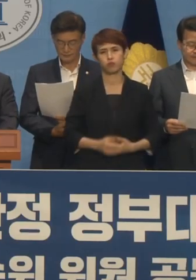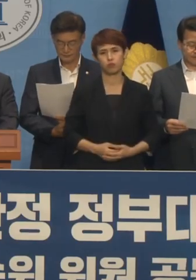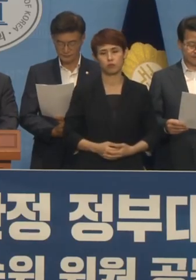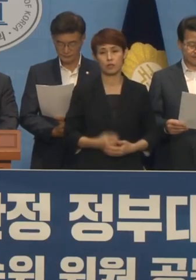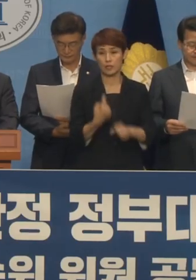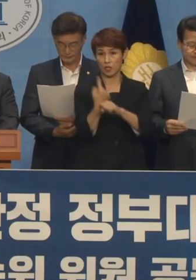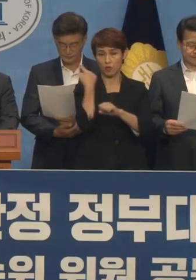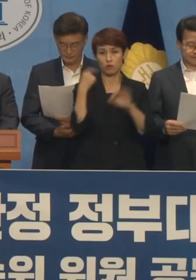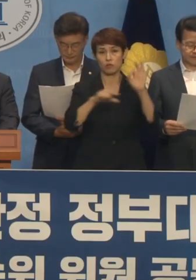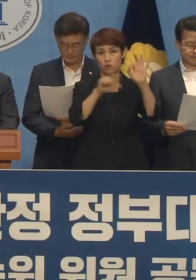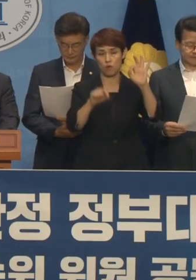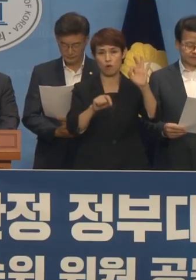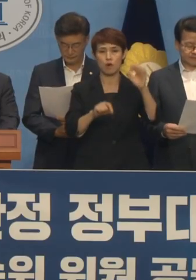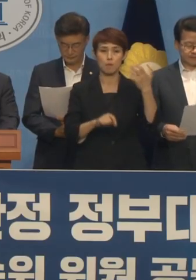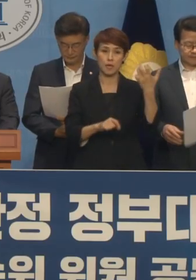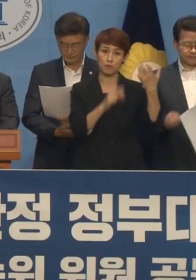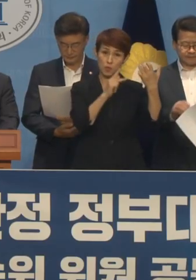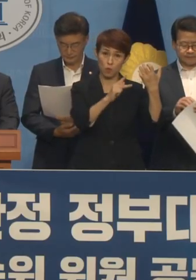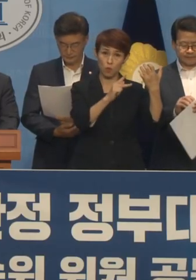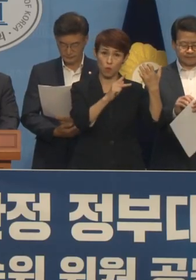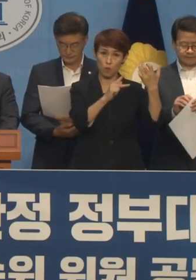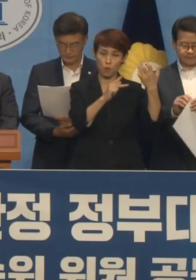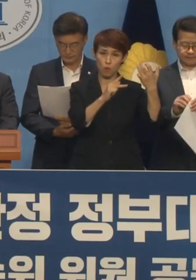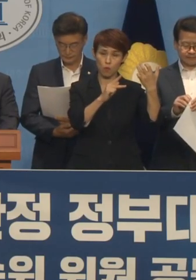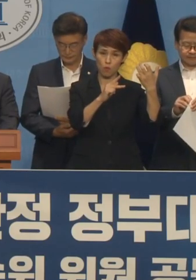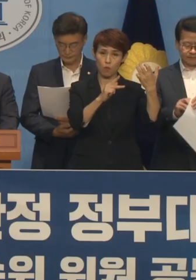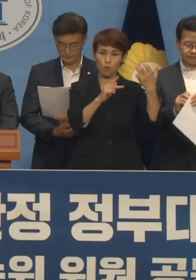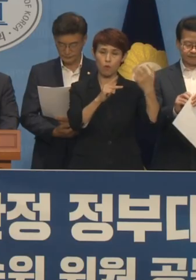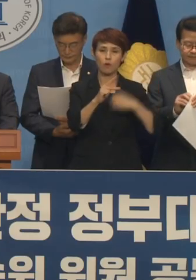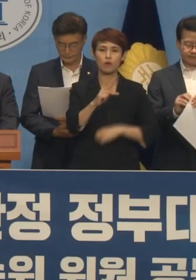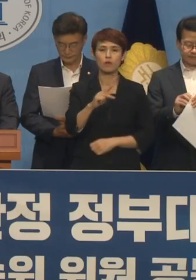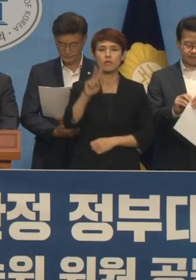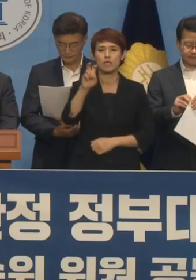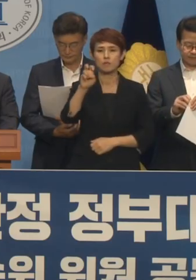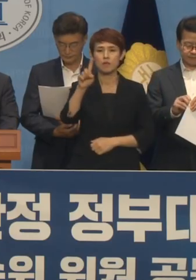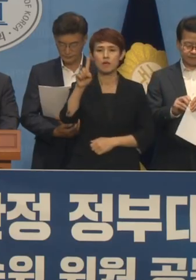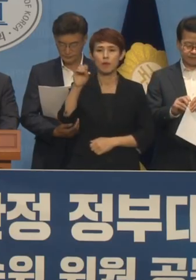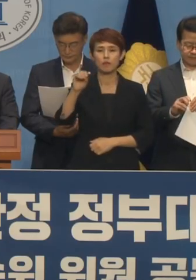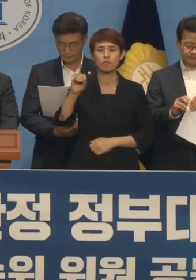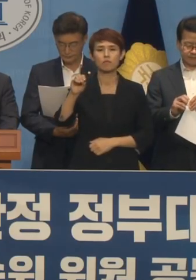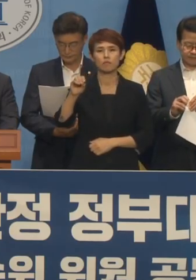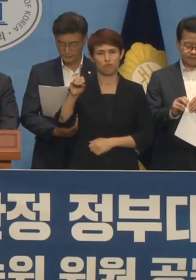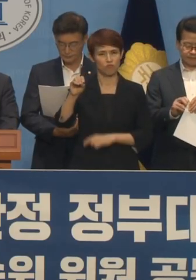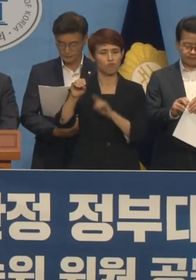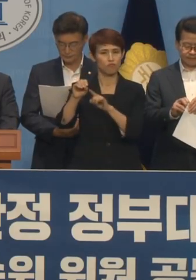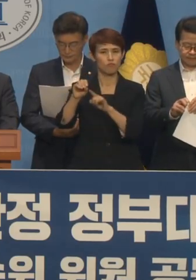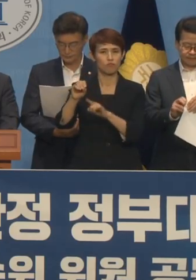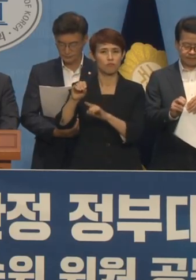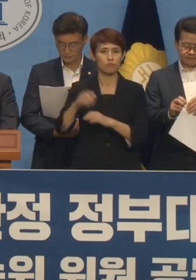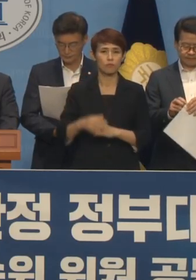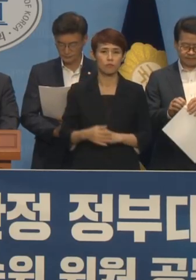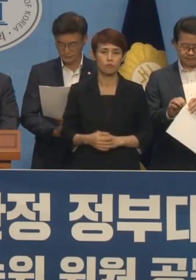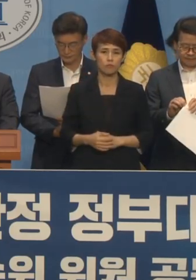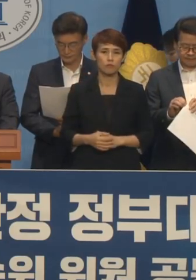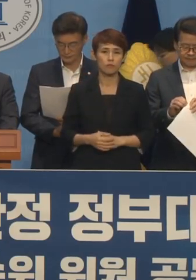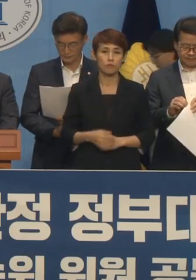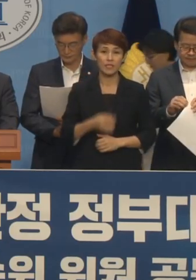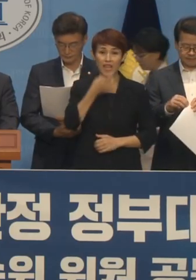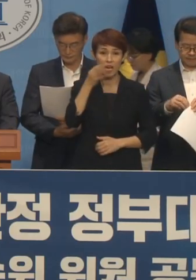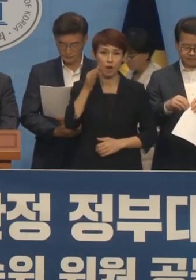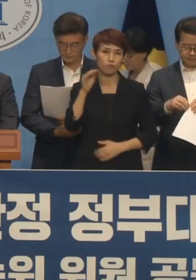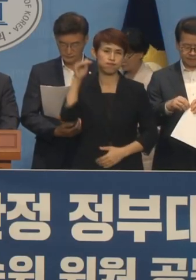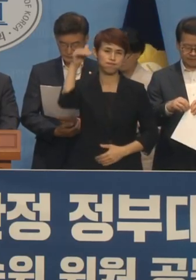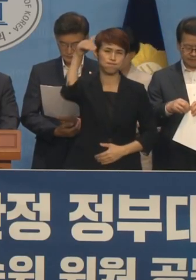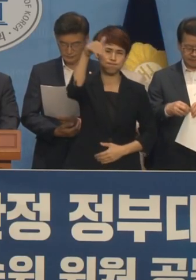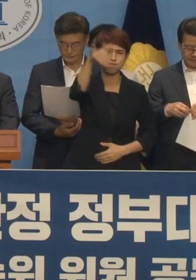지난해 10월 80kg 쌀 한 가마니에 21만 222원을 기록한 이래 지속적인